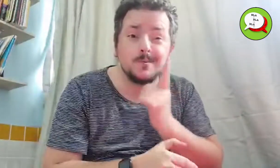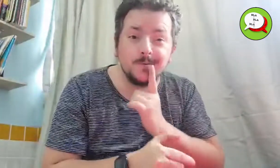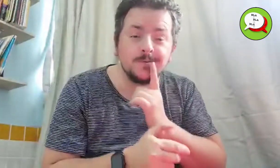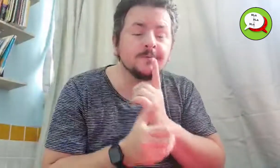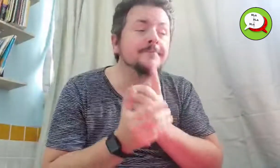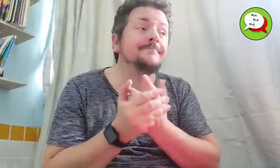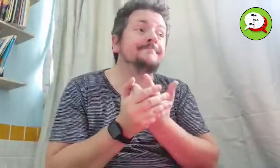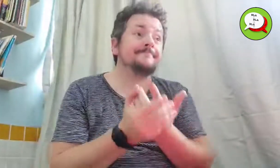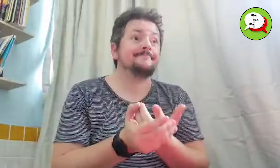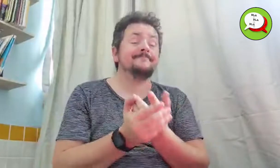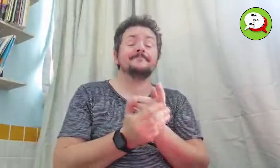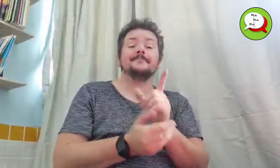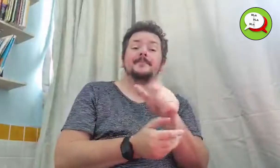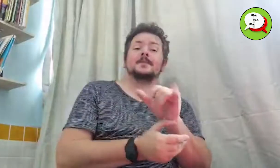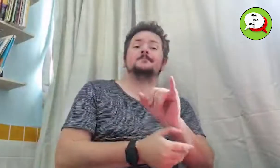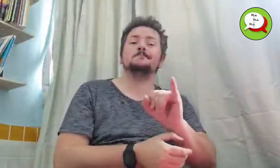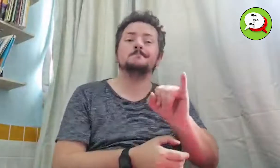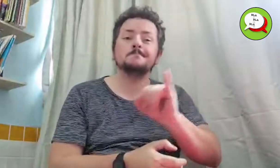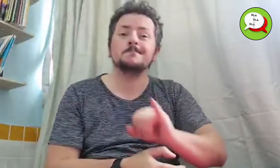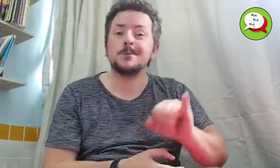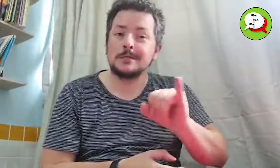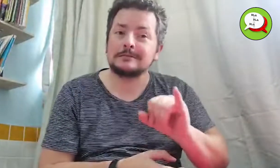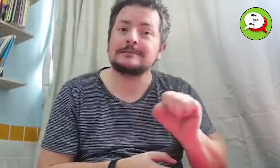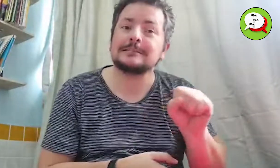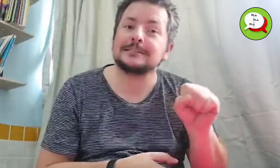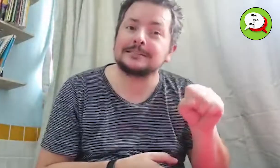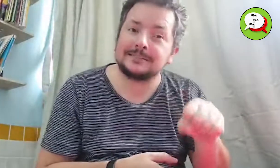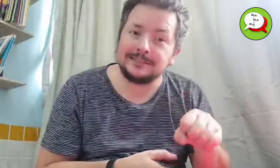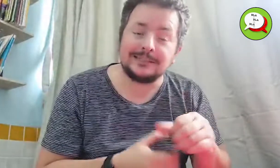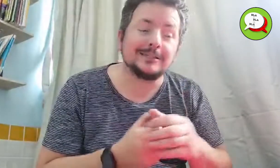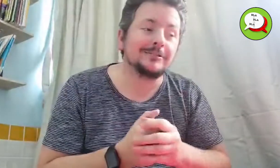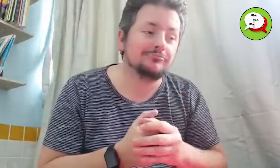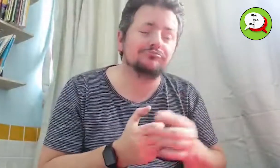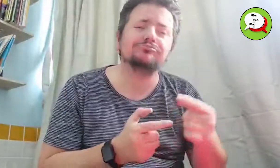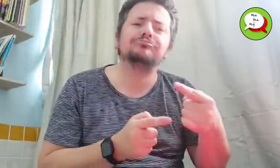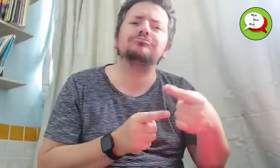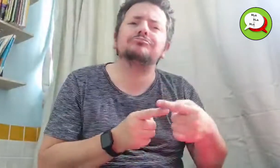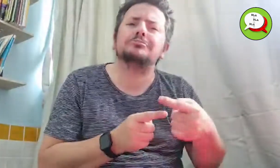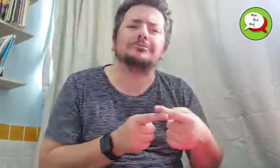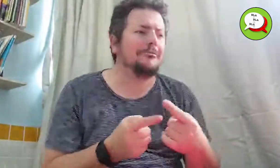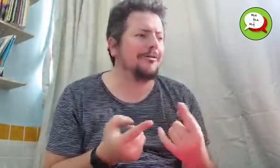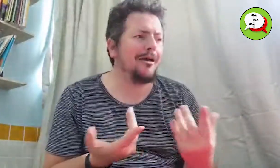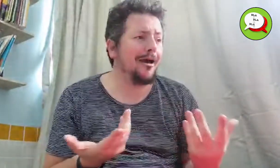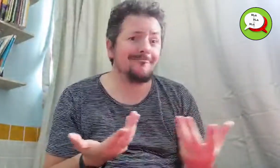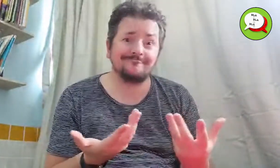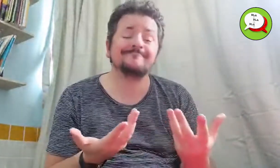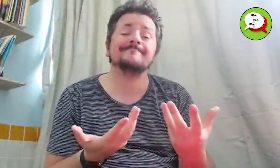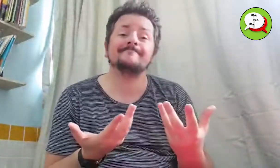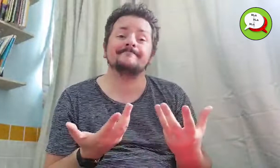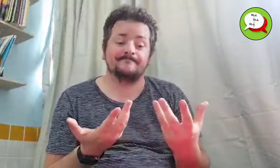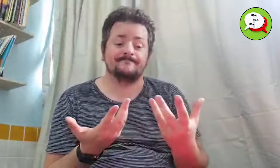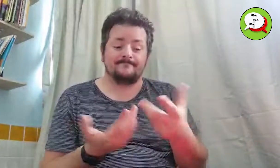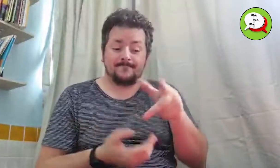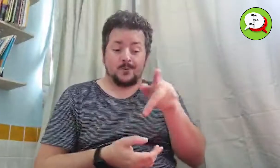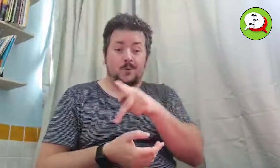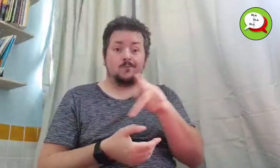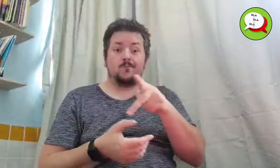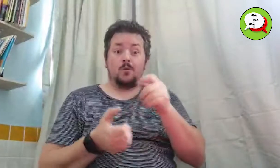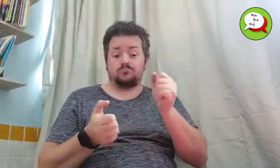seus alunos também surdos. Nossa, é extremamente importante. E por que é